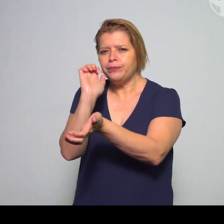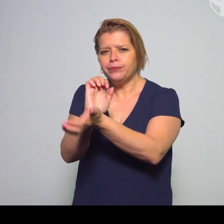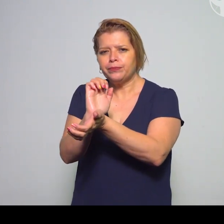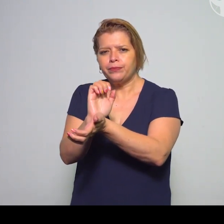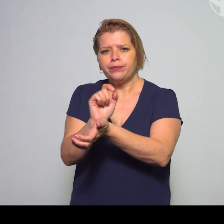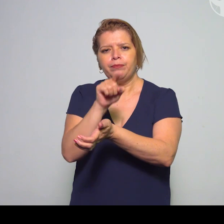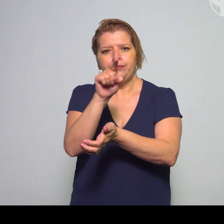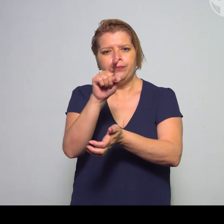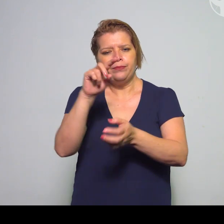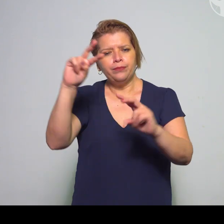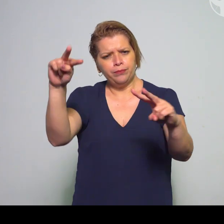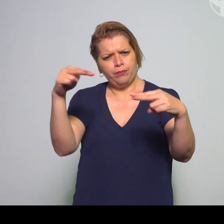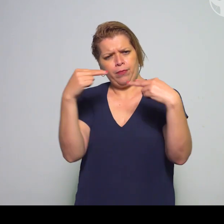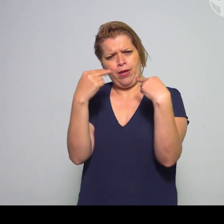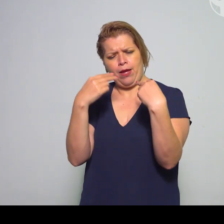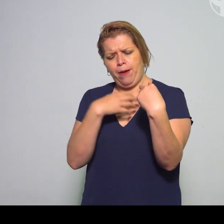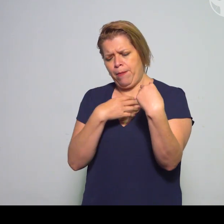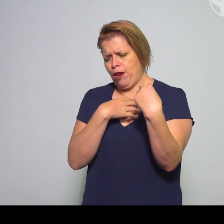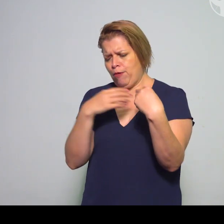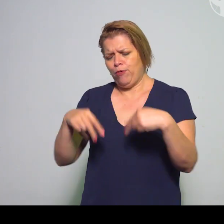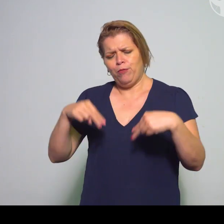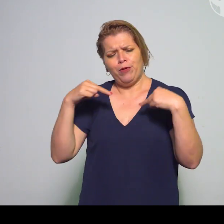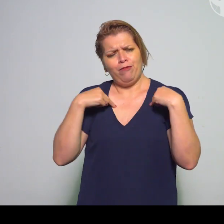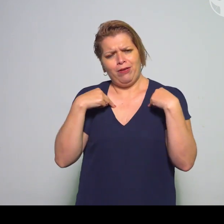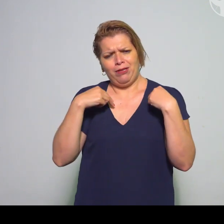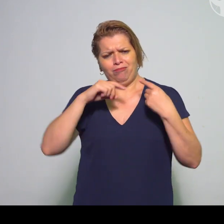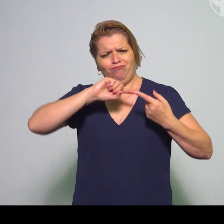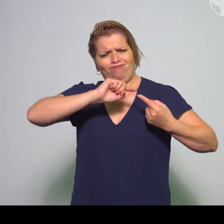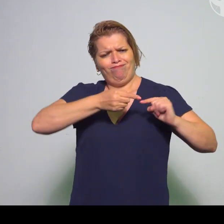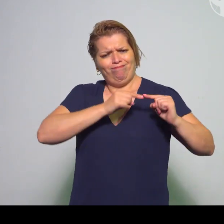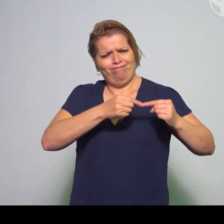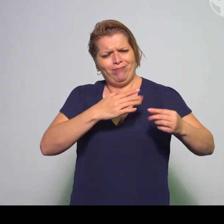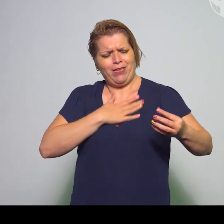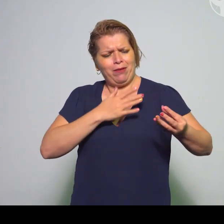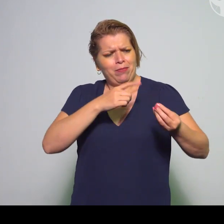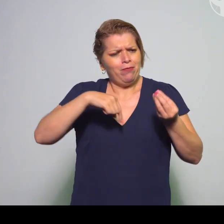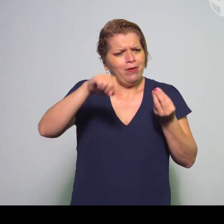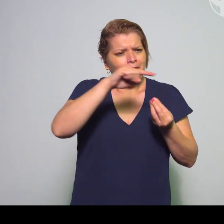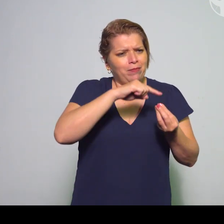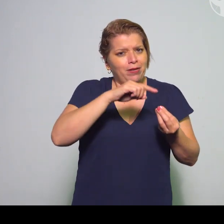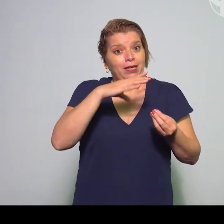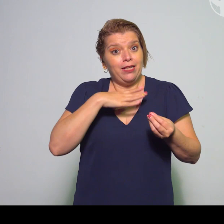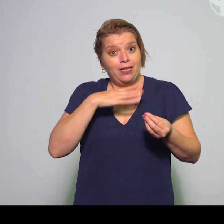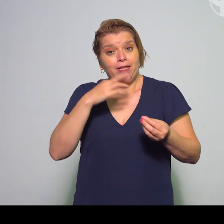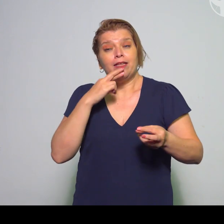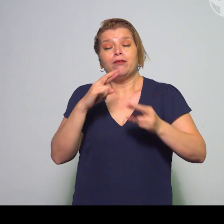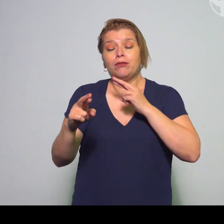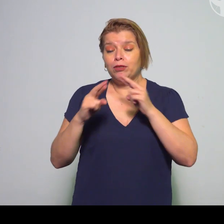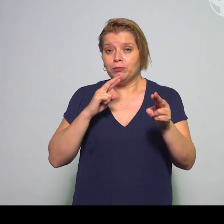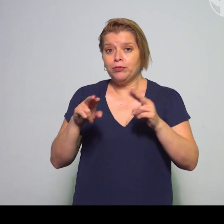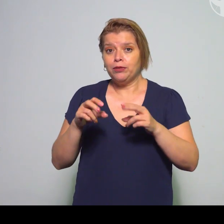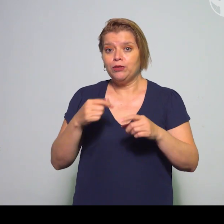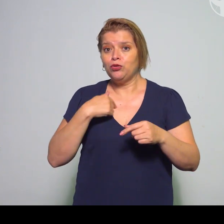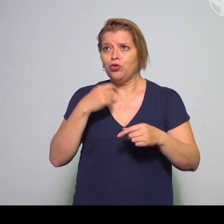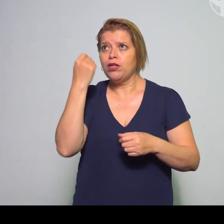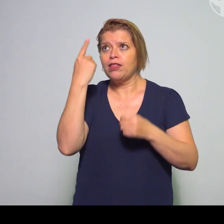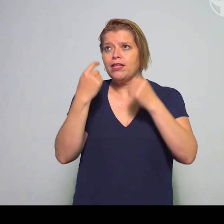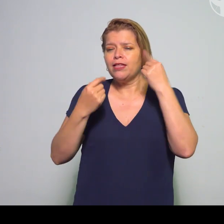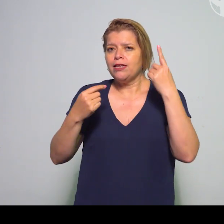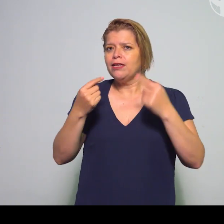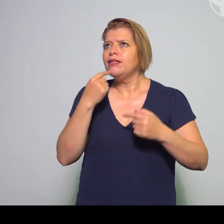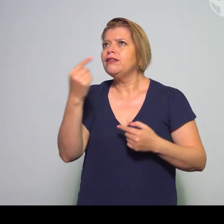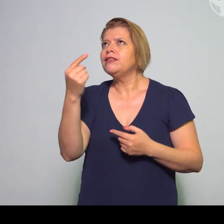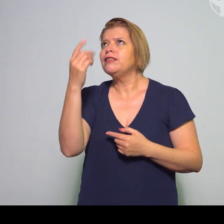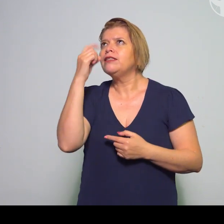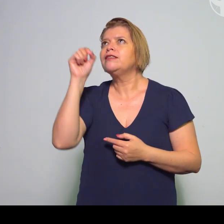y veo los pedazos que Él ya ha arreglado, las situaciones en nuestra familia que ya han encontrado solución, yo entendí que